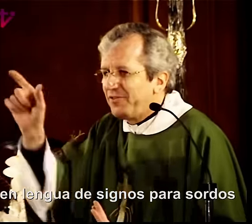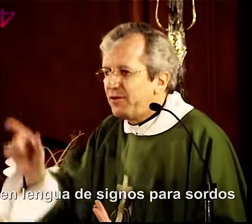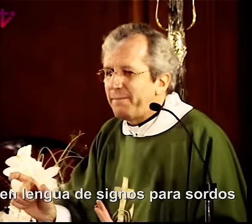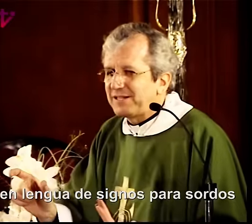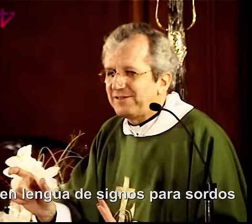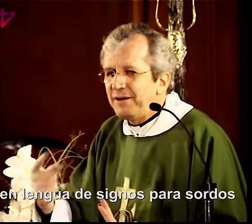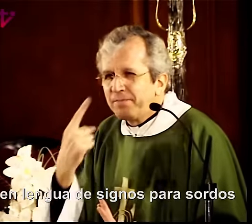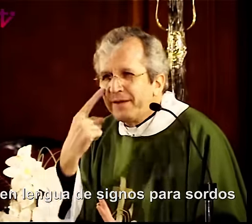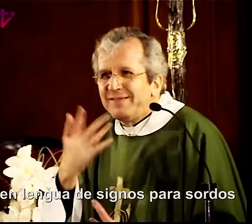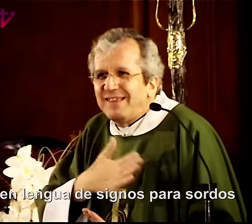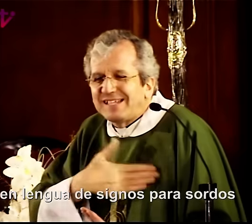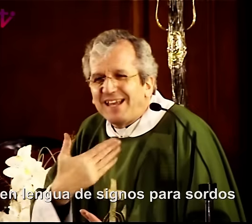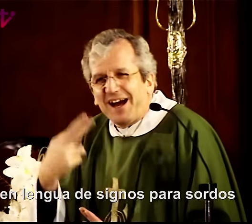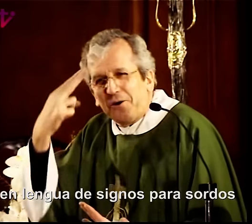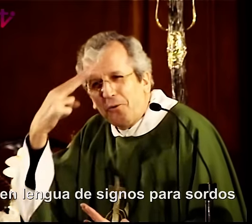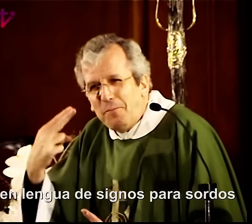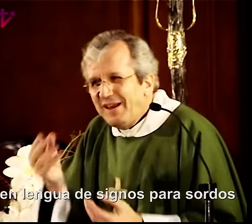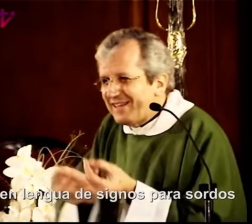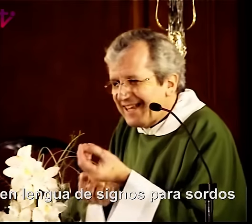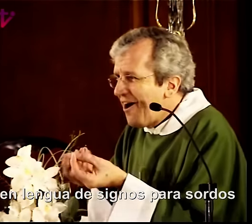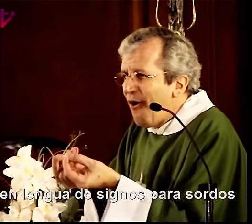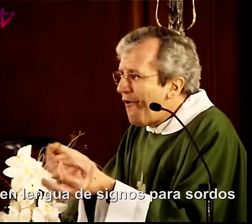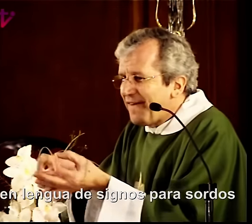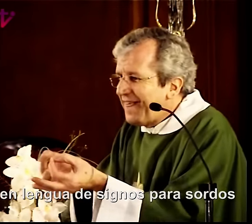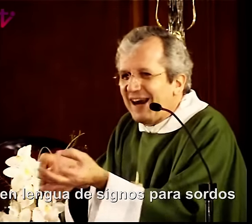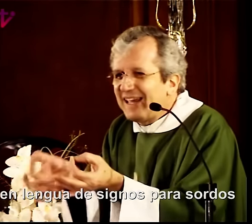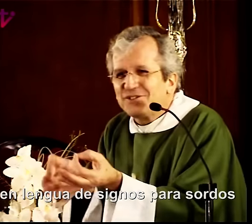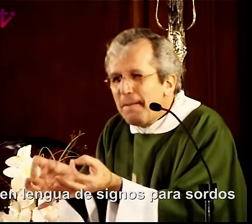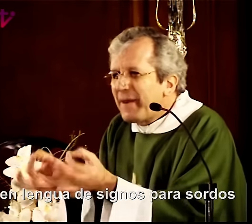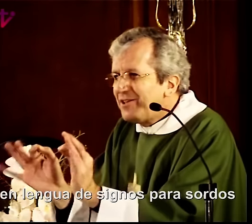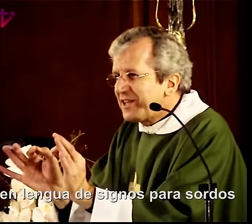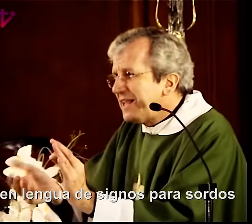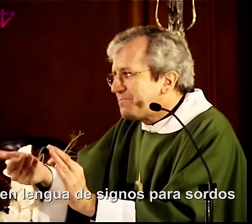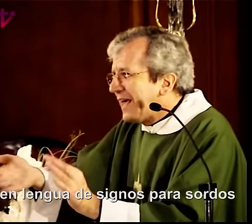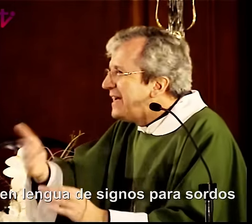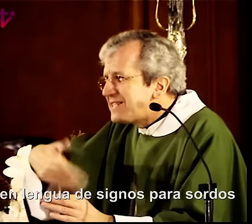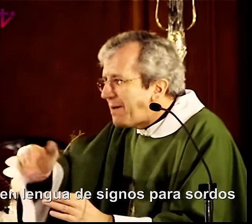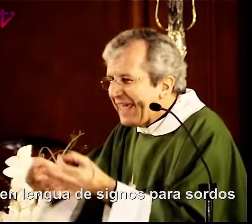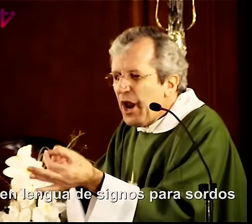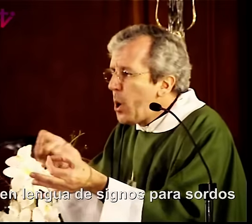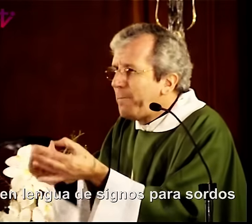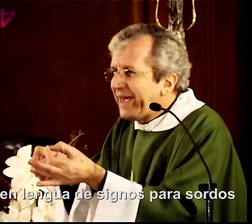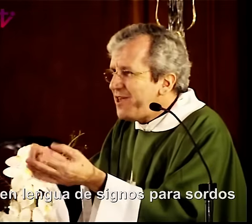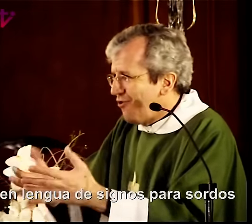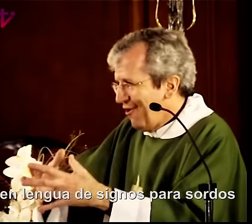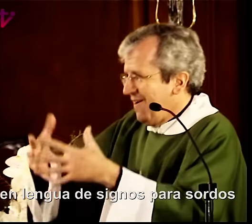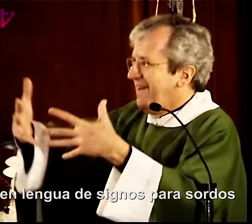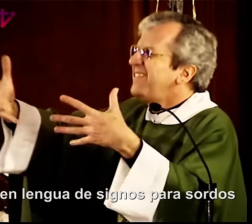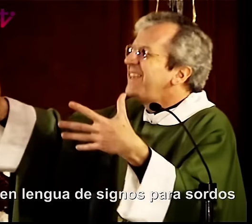una persona, desea cumplir, desea ofrecerle aquellos pequeños detalles porque sabe que lo pequeño tiene un